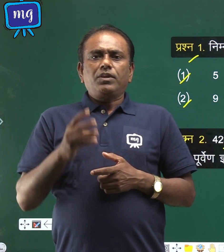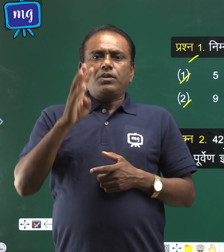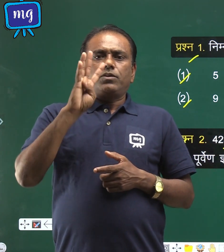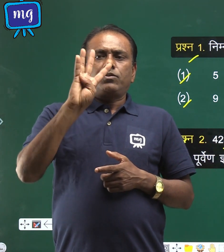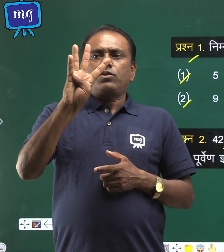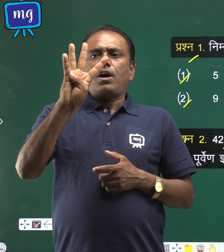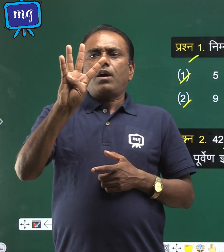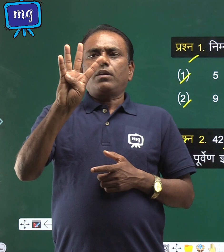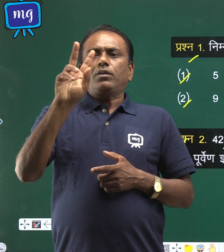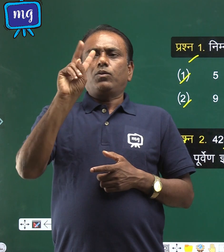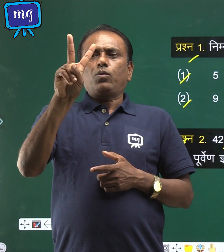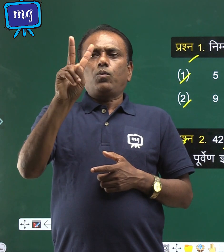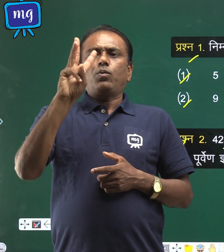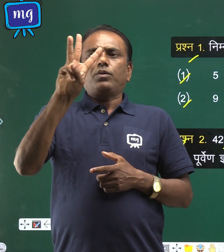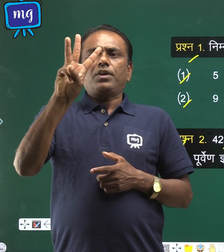423